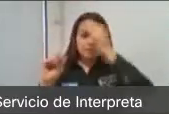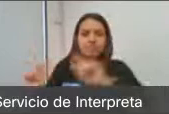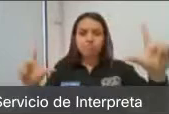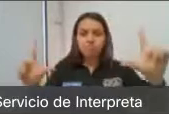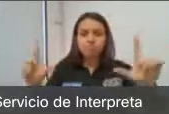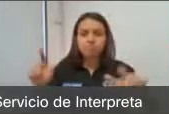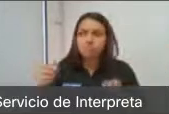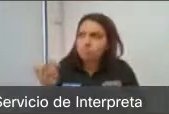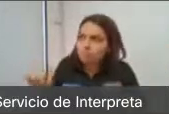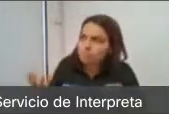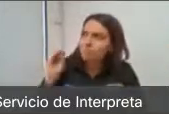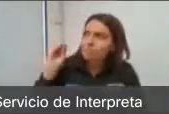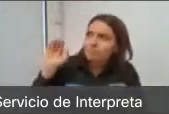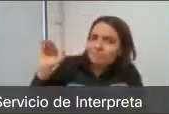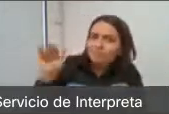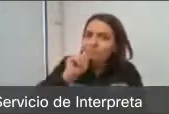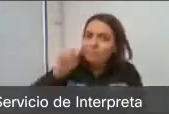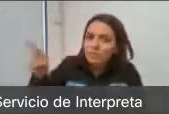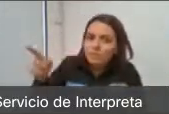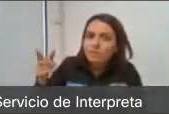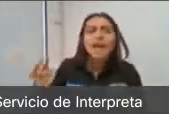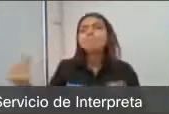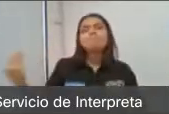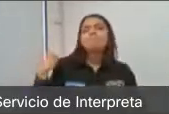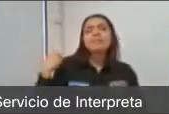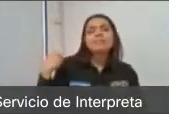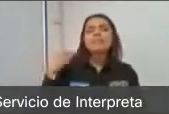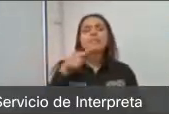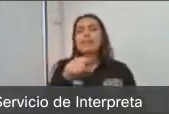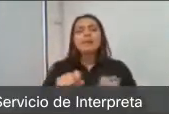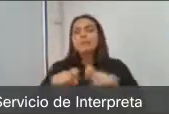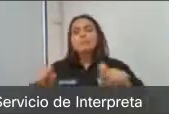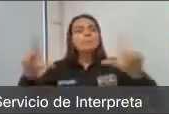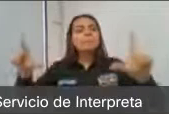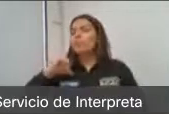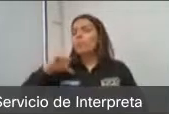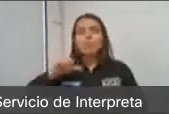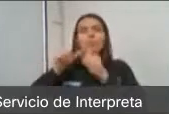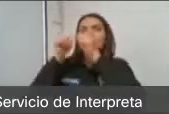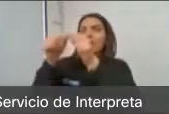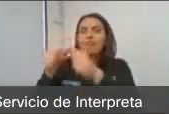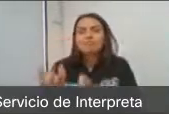a preguntar y nos dijeron que no, que en la plataforma no lo permite.